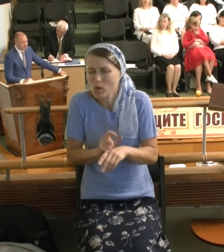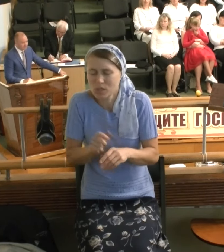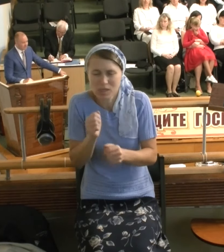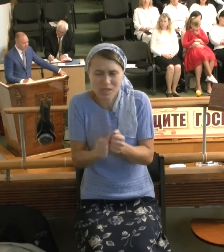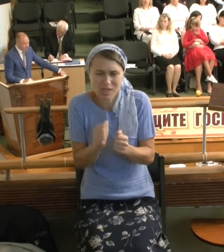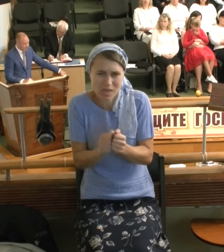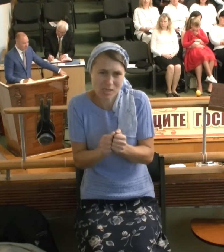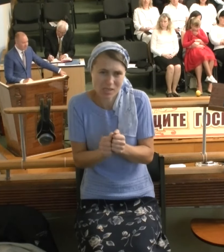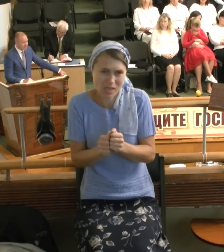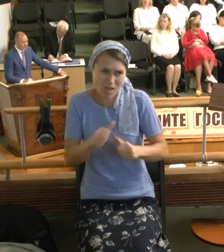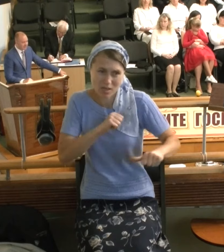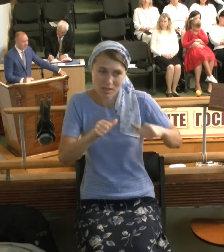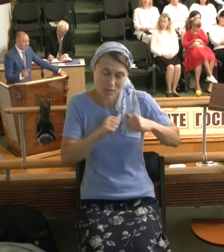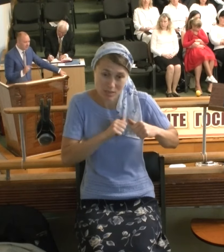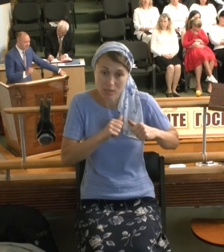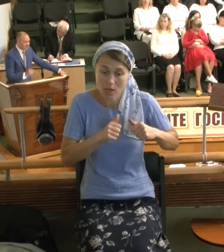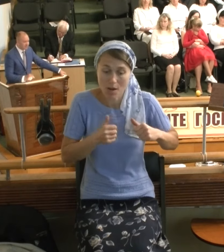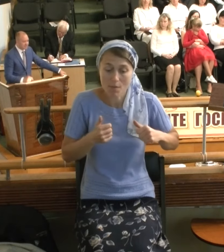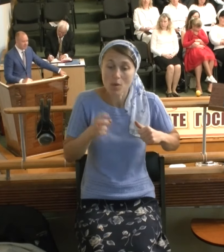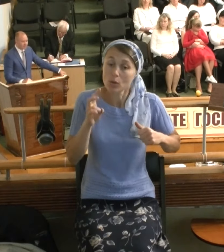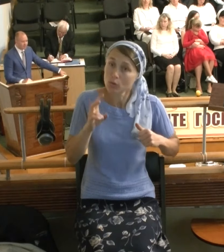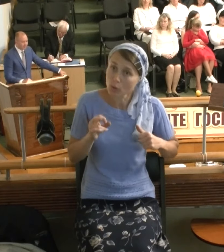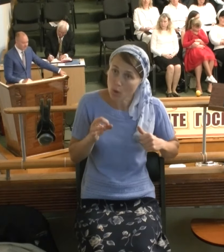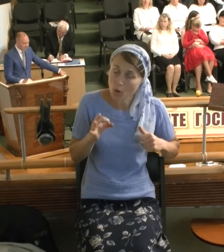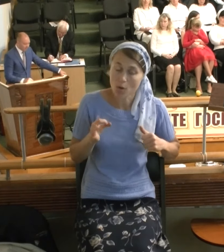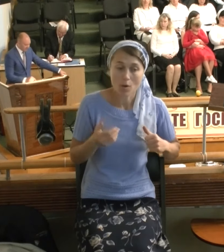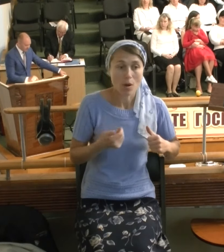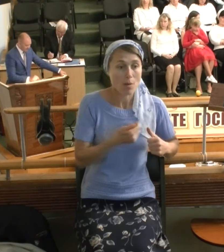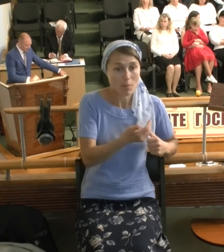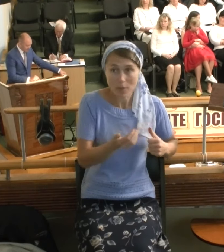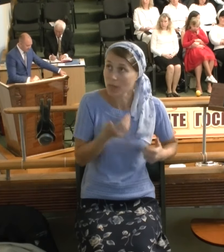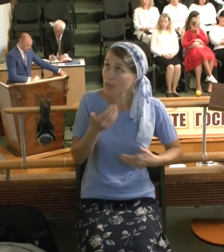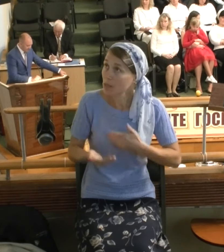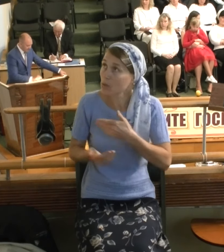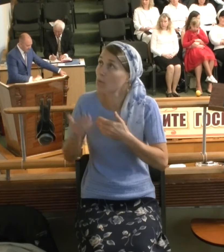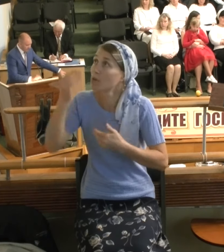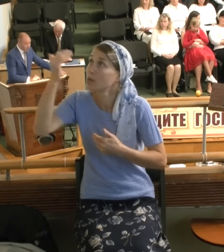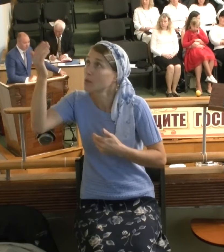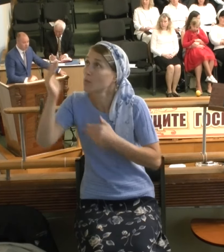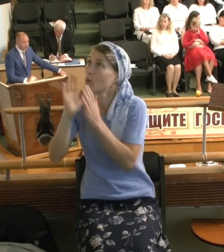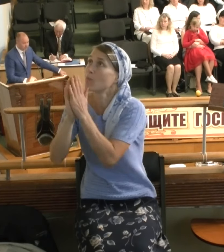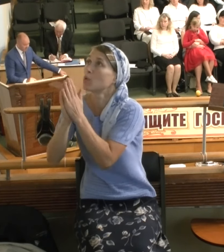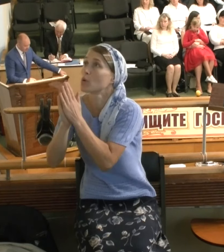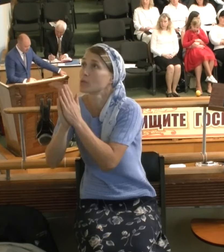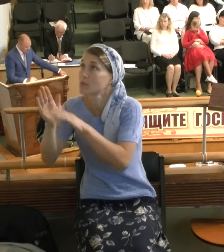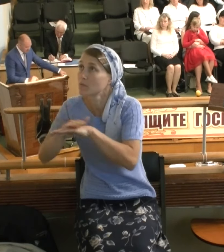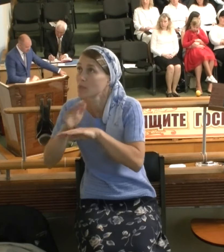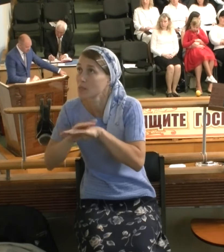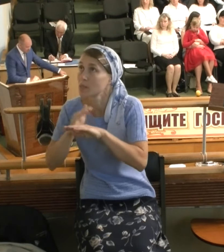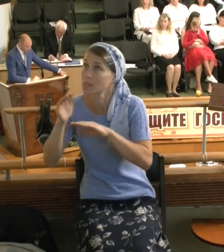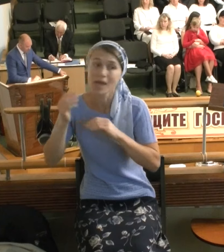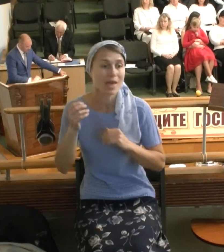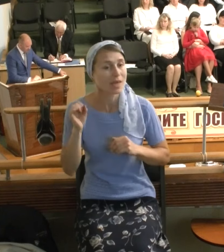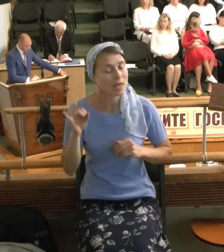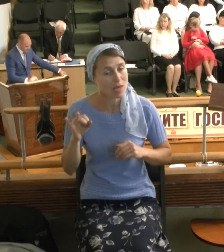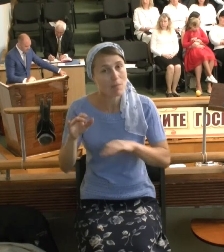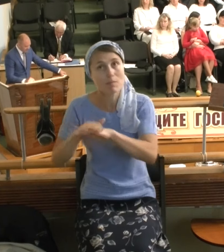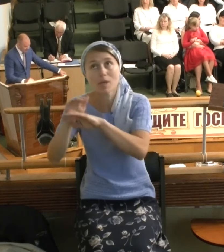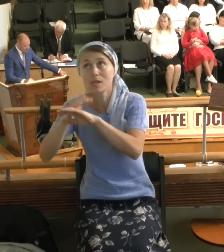Нему, просим прощения. И милость в руке Его. Чего хочет от нас